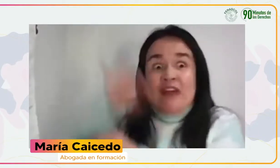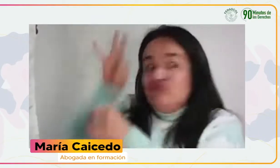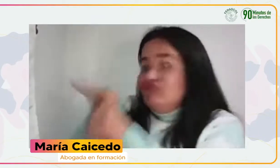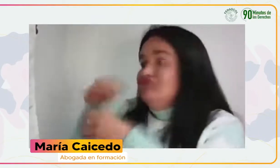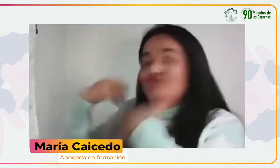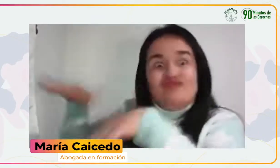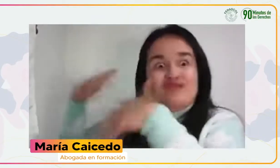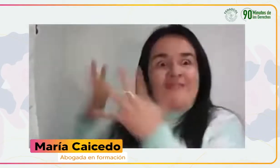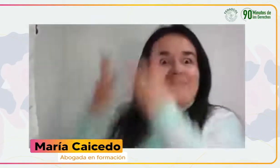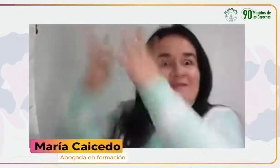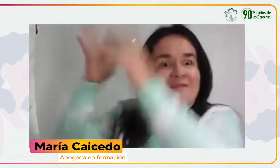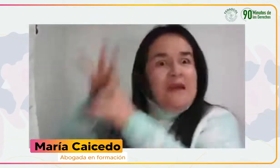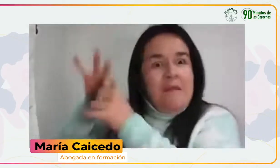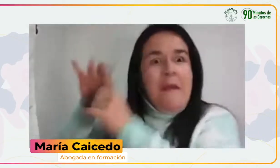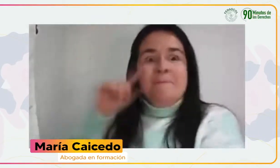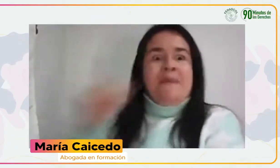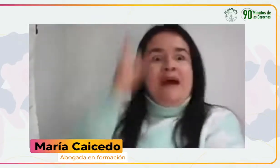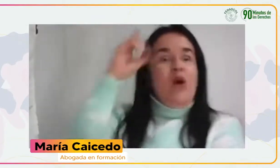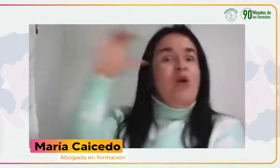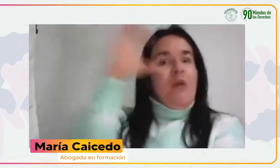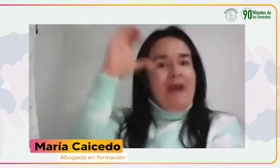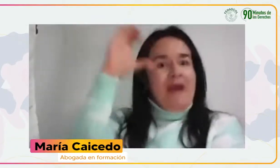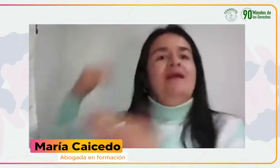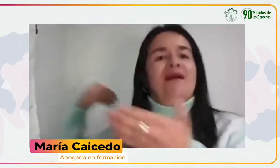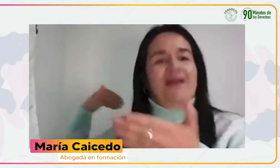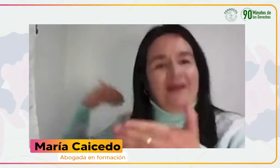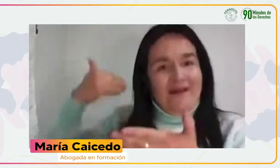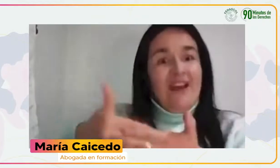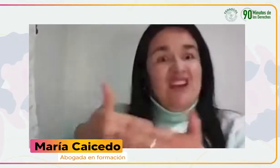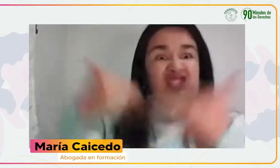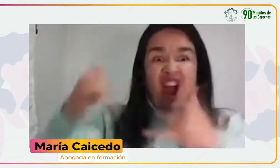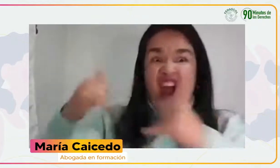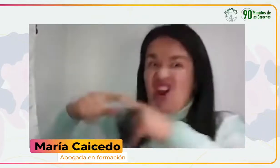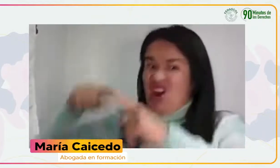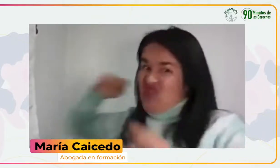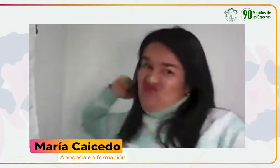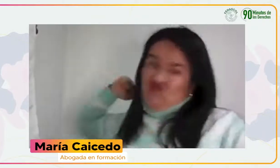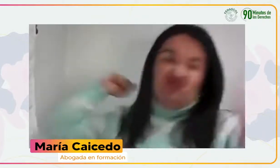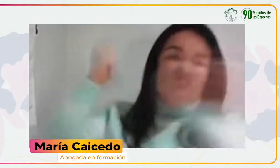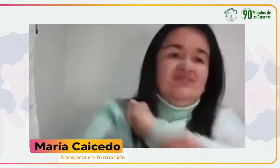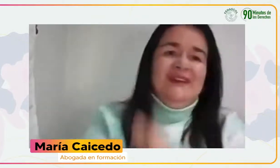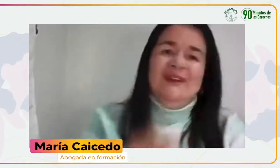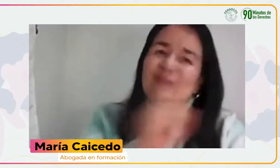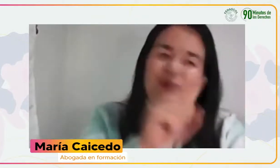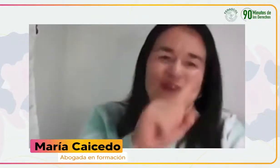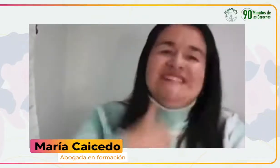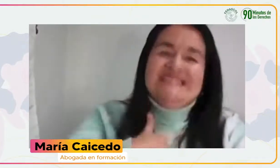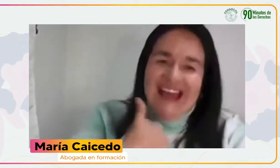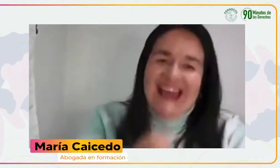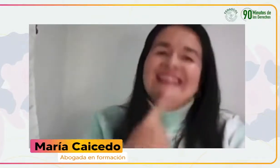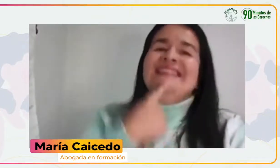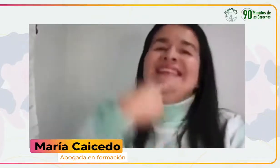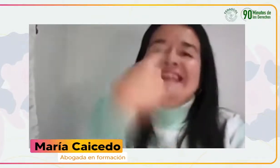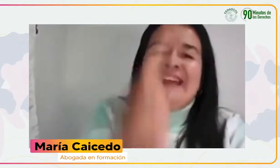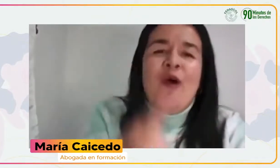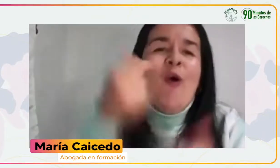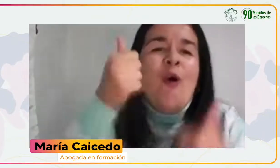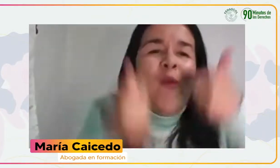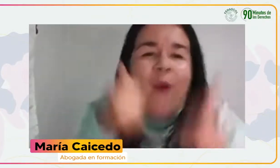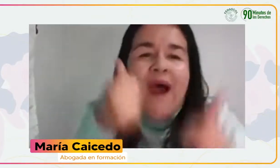el concepto y de los derechos hacia la mujer, y realmente desde ese primer momento no se ha visto